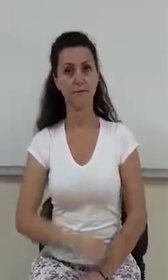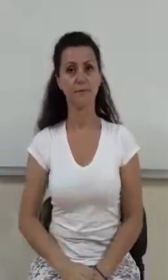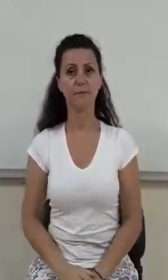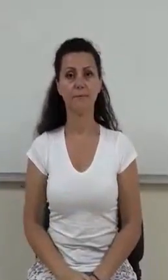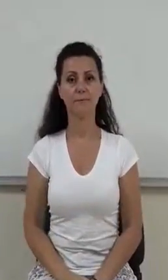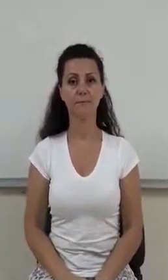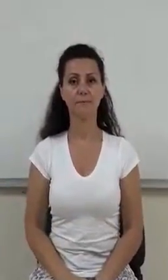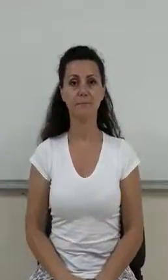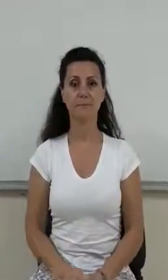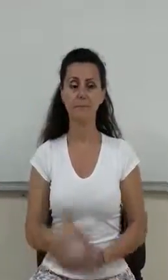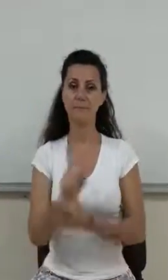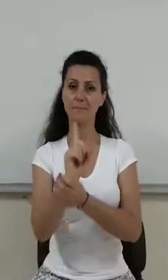Kalem,